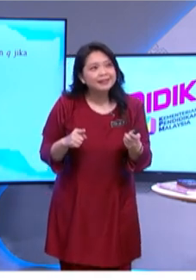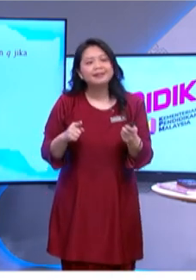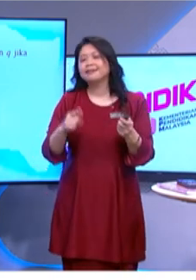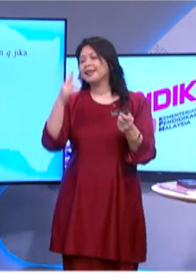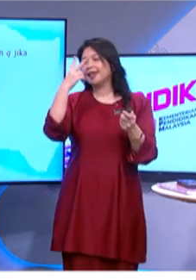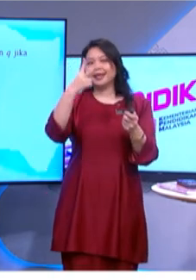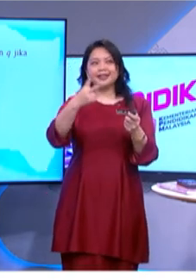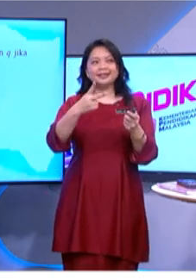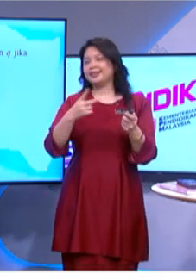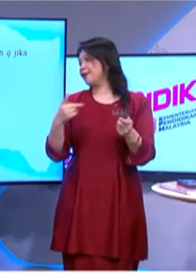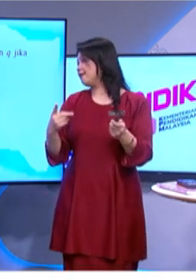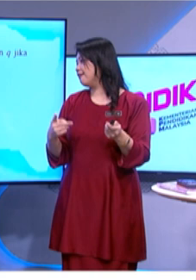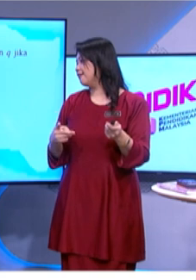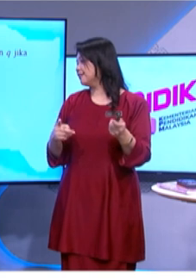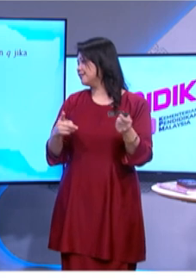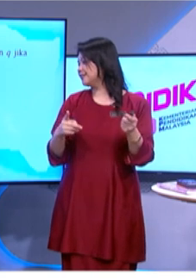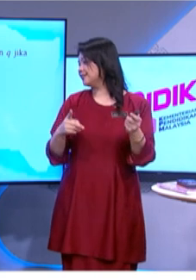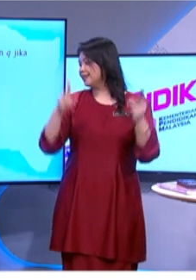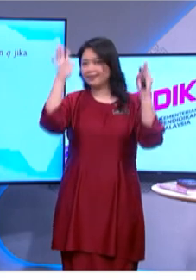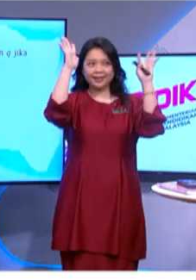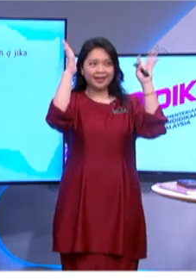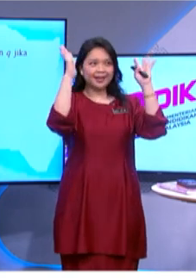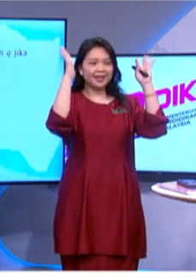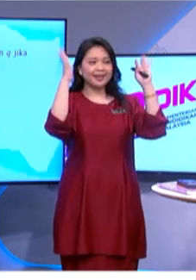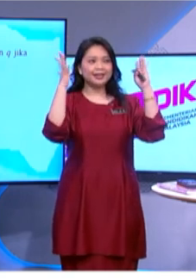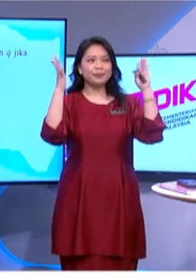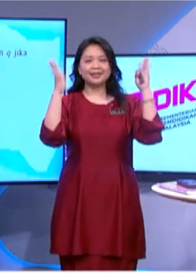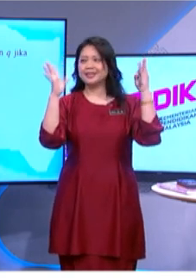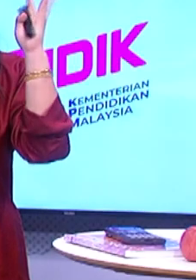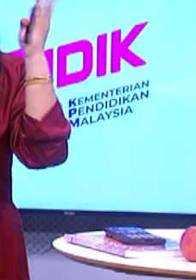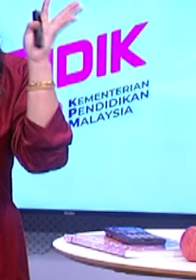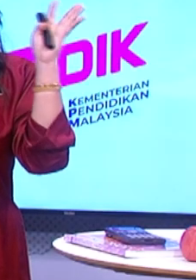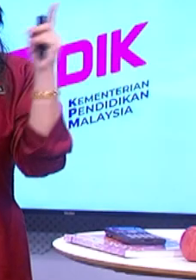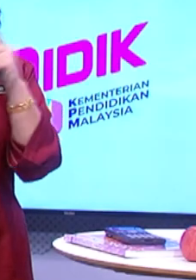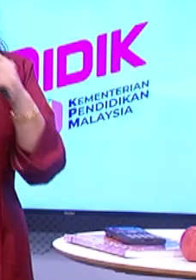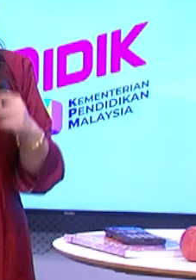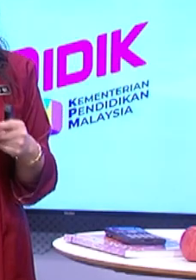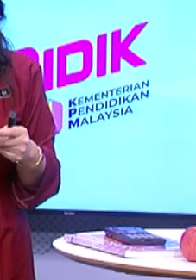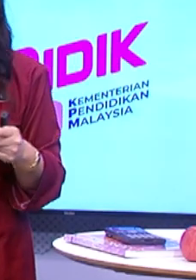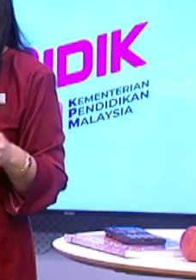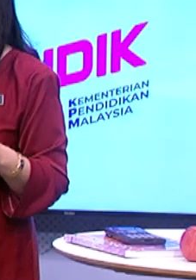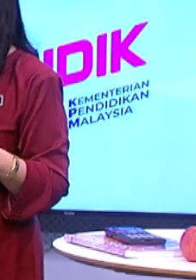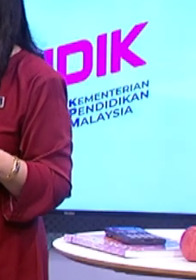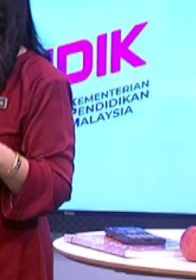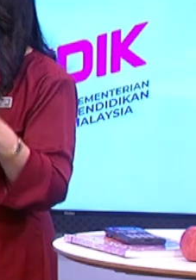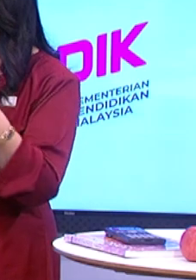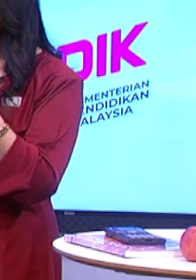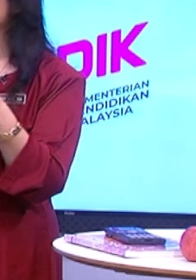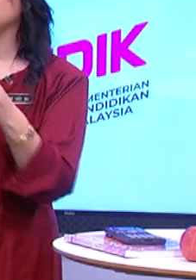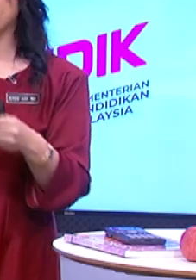the lounge kita tengok Oke kita bagi satu pekan pada Scania siksamu lagi